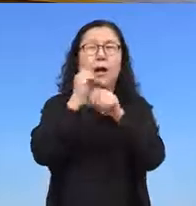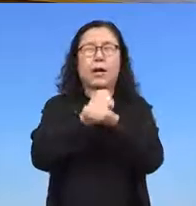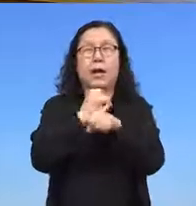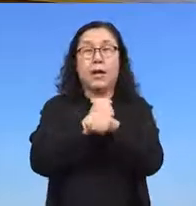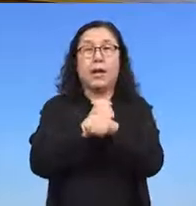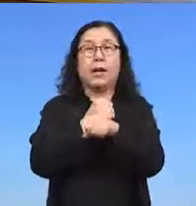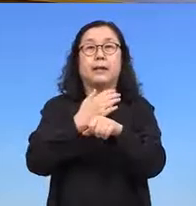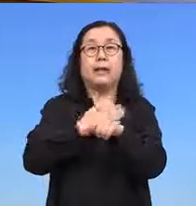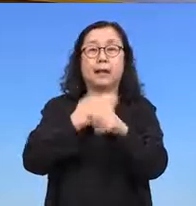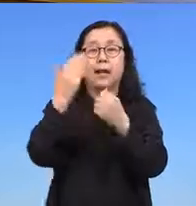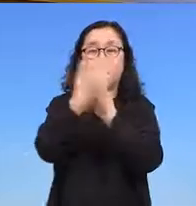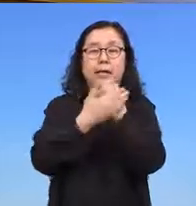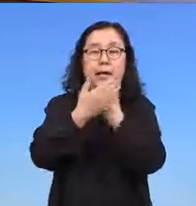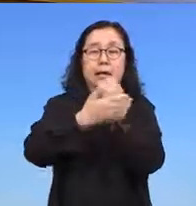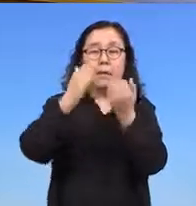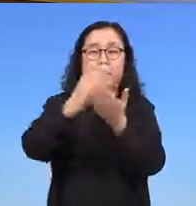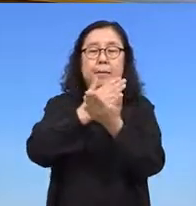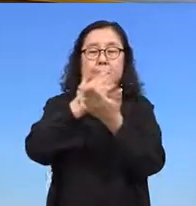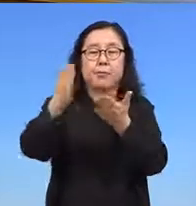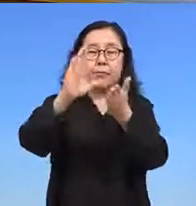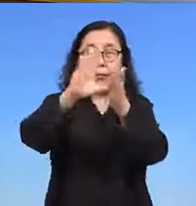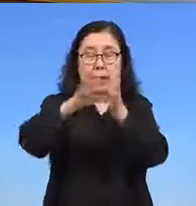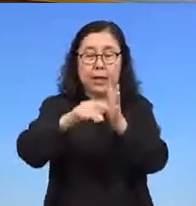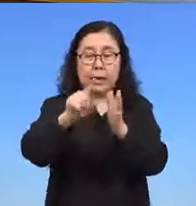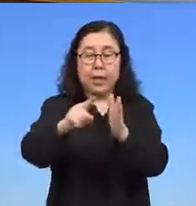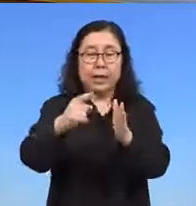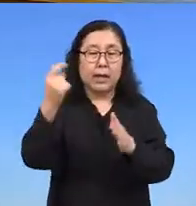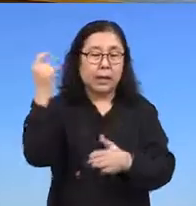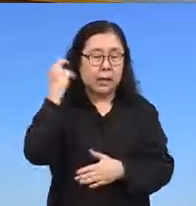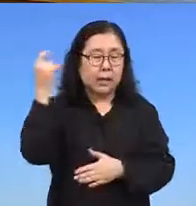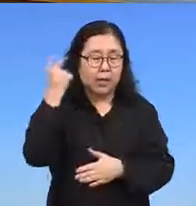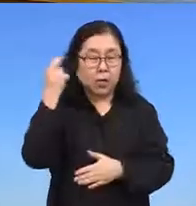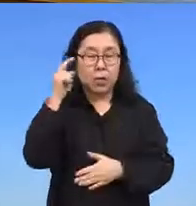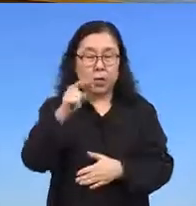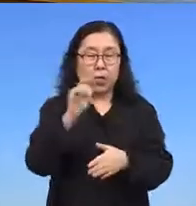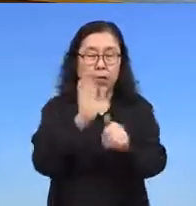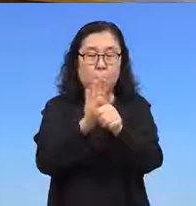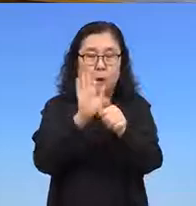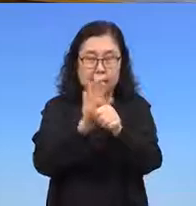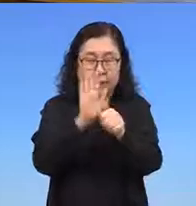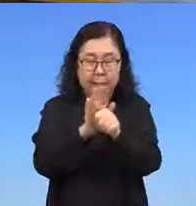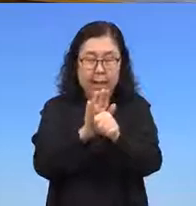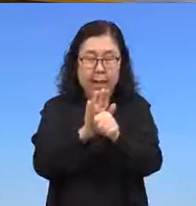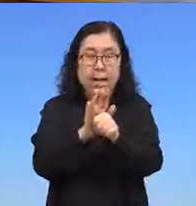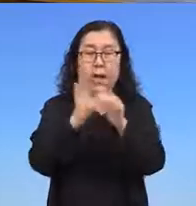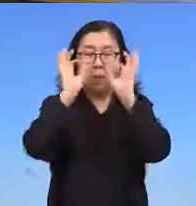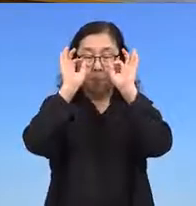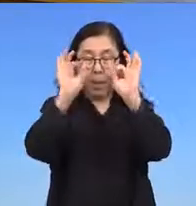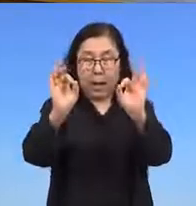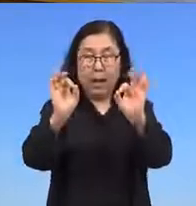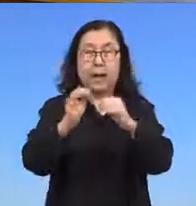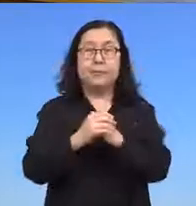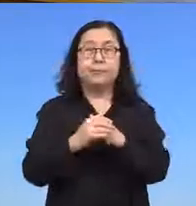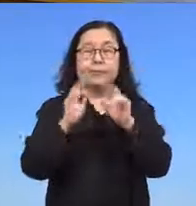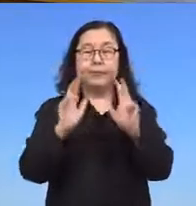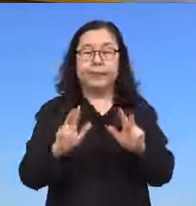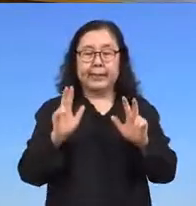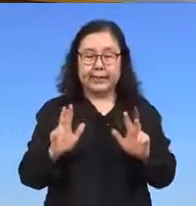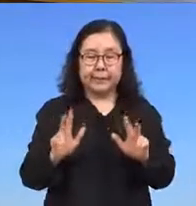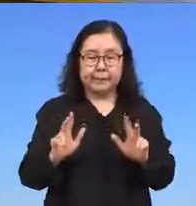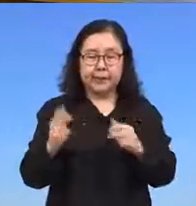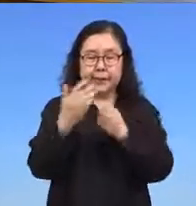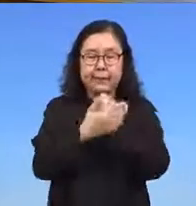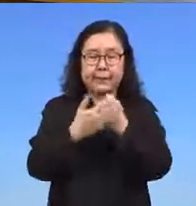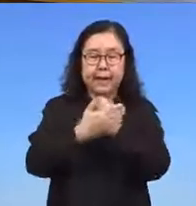고린도후서 6장 2절 이르시되 내가 은혜 베풀 때에 너에게 듣고 구원의 날에 너를 도왔다 하셨으니. 그 다음 보세요. 보라,